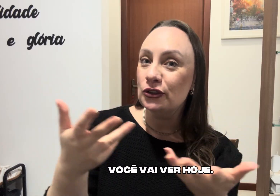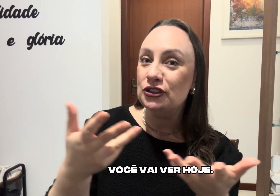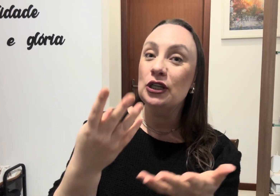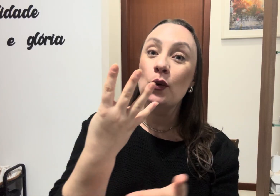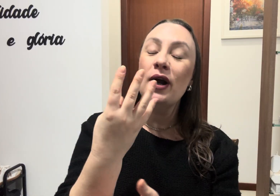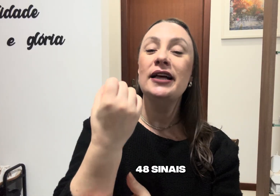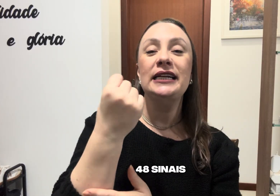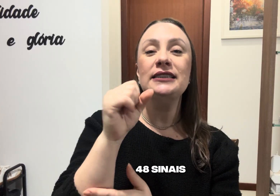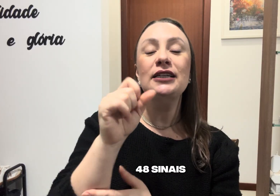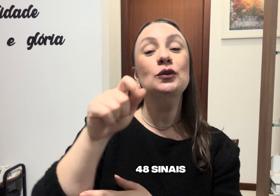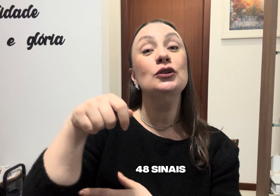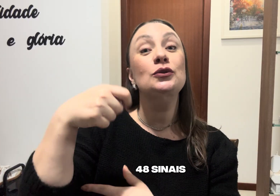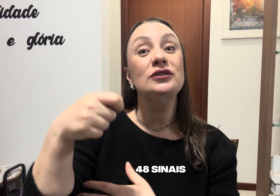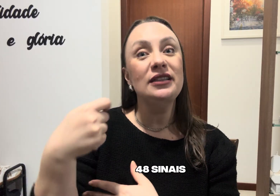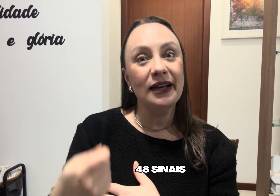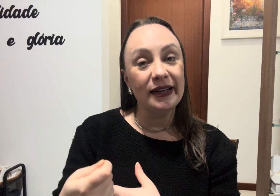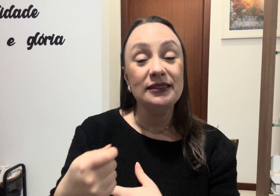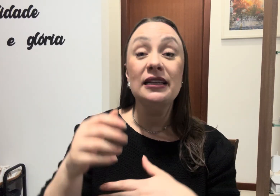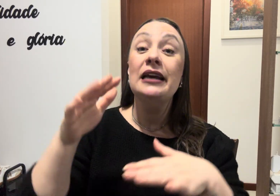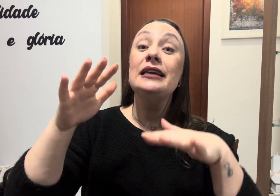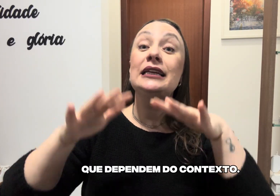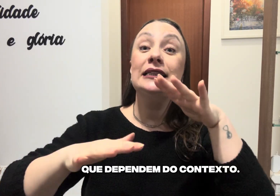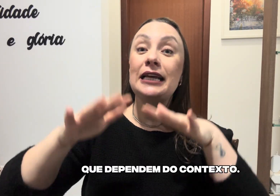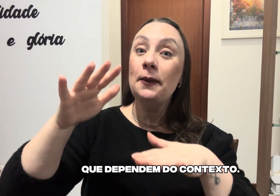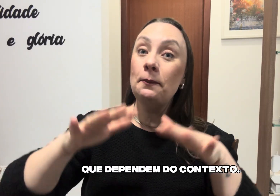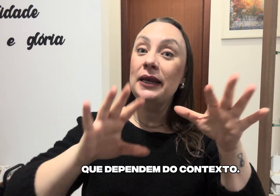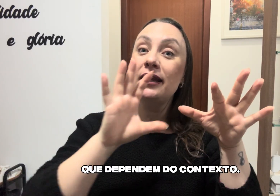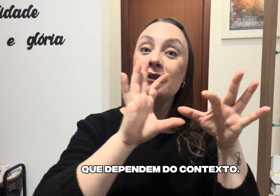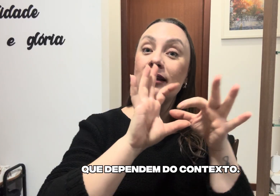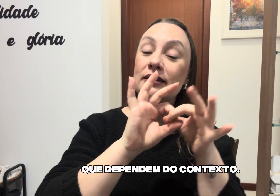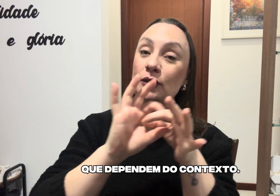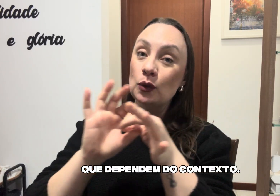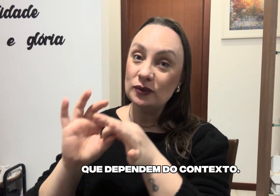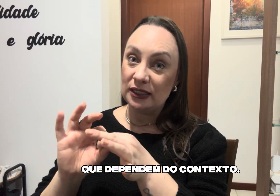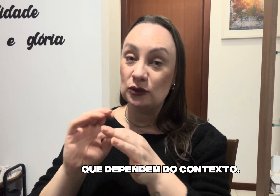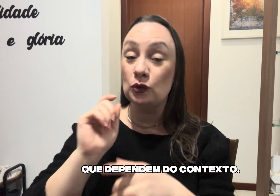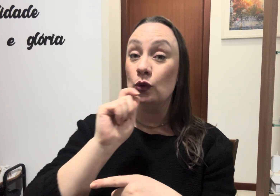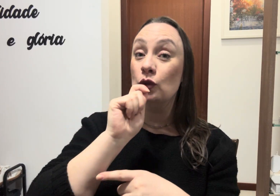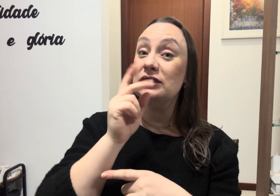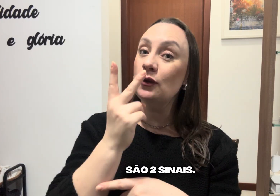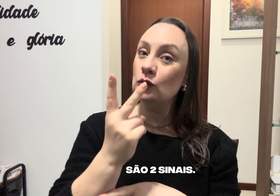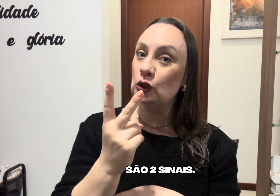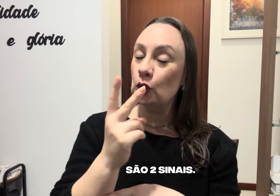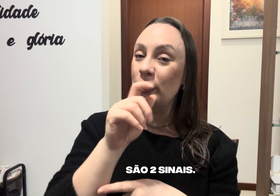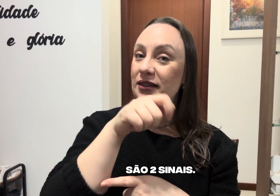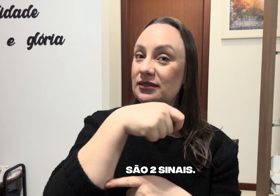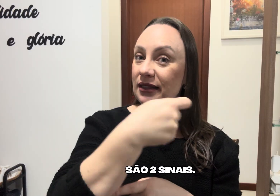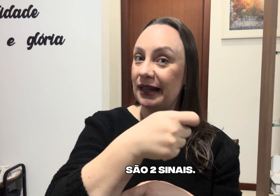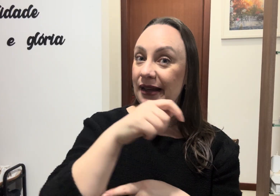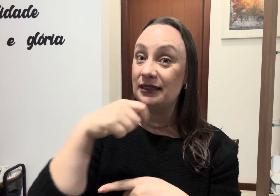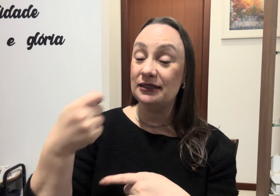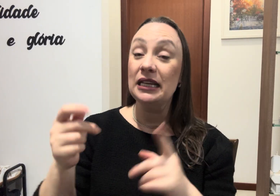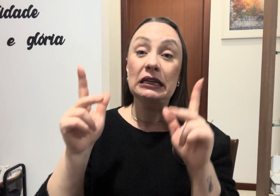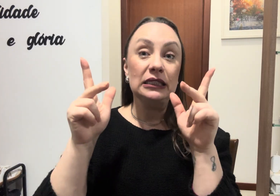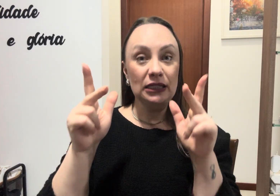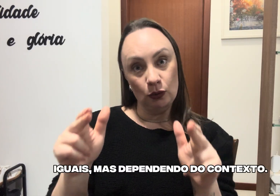hoje 48 sinais que dependem de contexto. São dois sinais